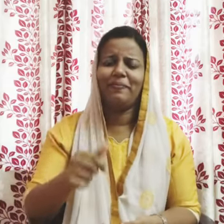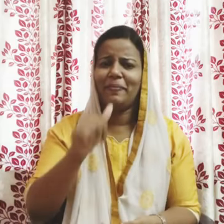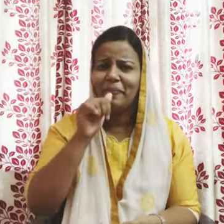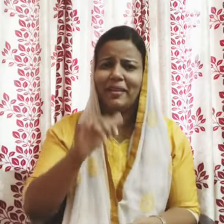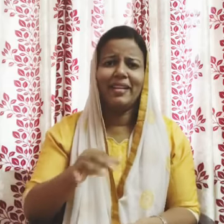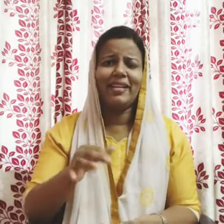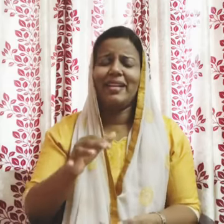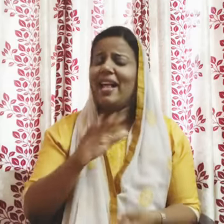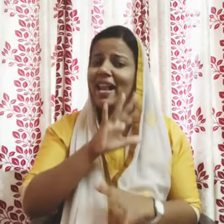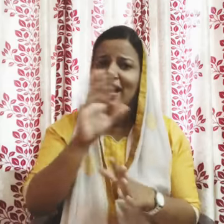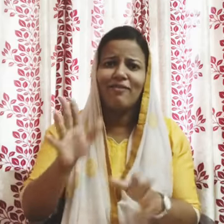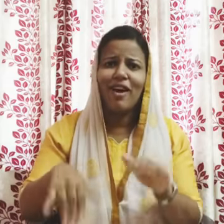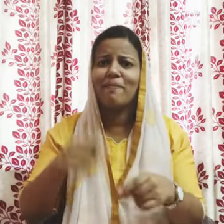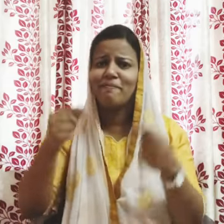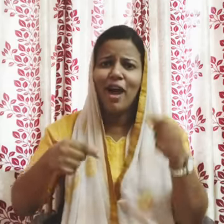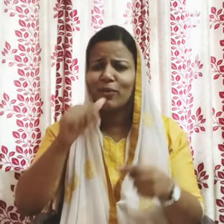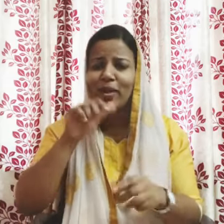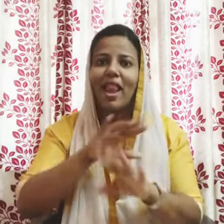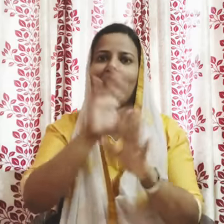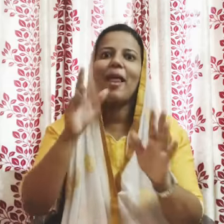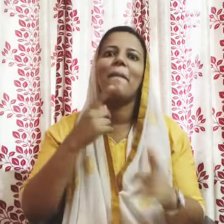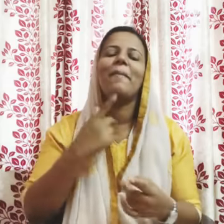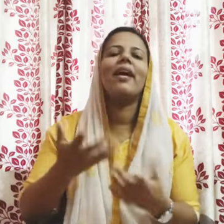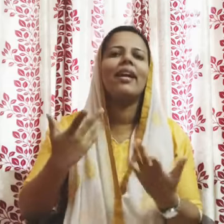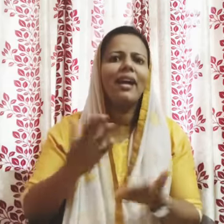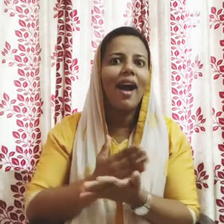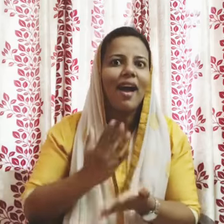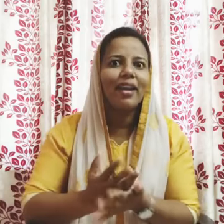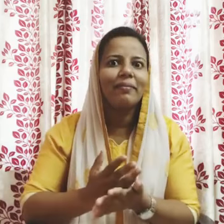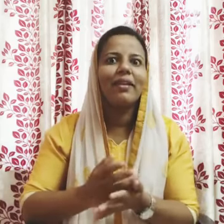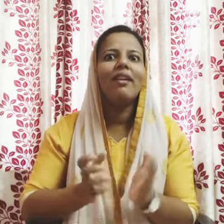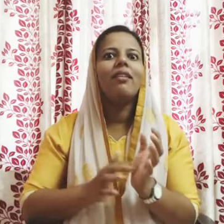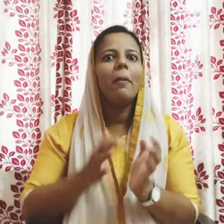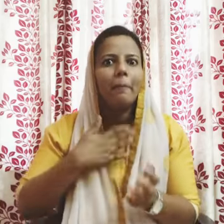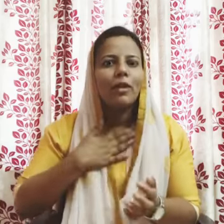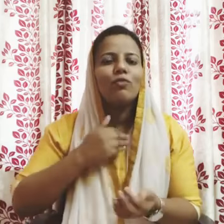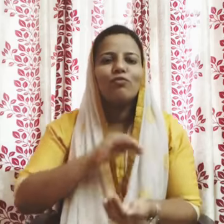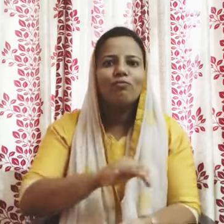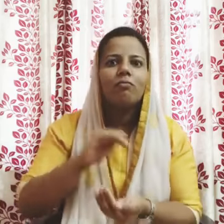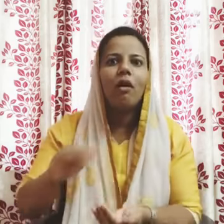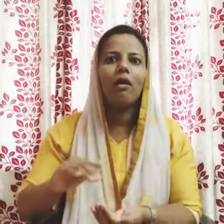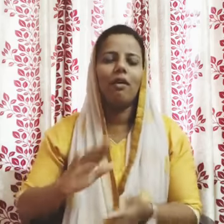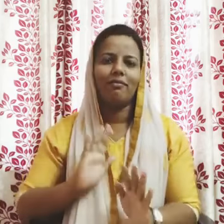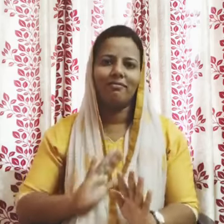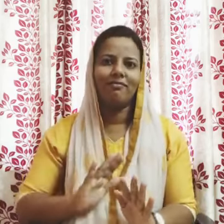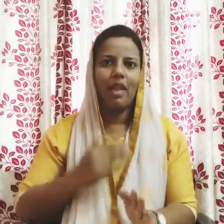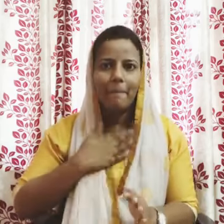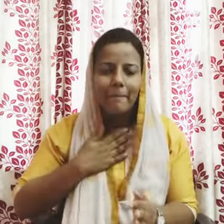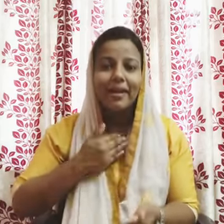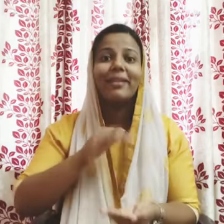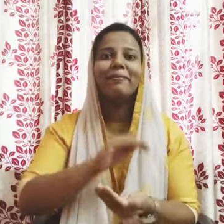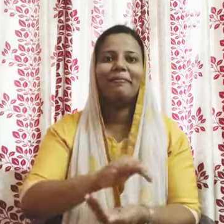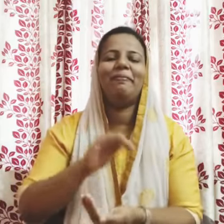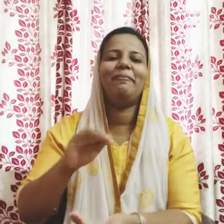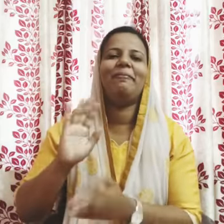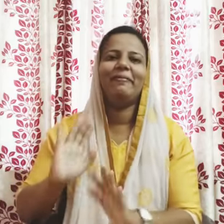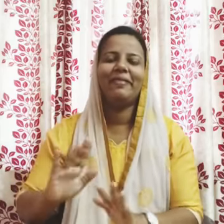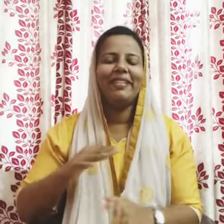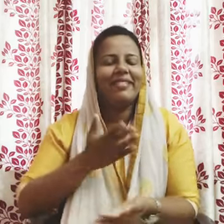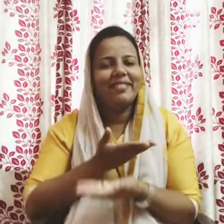പാല് കുടിക്കടാ എന്ന് പറഞ്ഞ് നമ്മൾ അവരുടെ പുറകെ കൂടുക. കാരണം എന്നാ? അവർ നമ്മുടെ മക്കളായതുകൊണ്ട്. അവർ നമ്മുടെ മക്കളായതുകൊണ്ട് നമുക്ക്